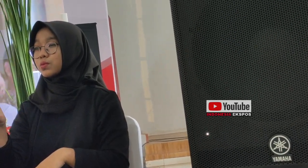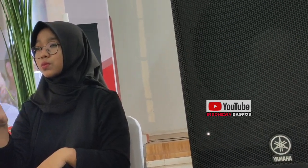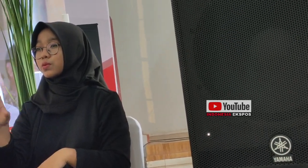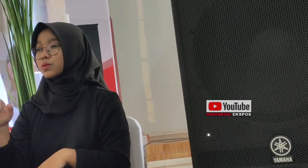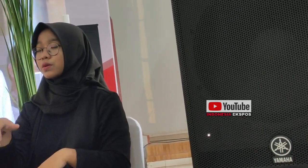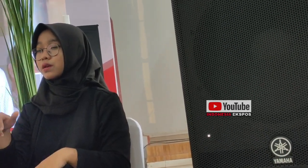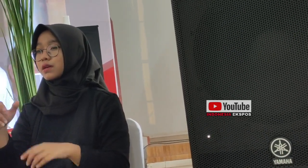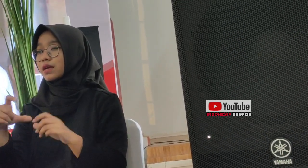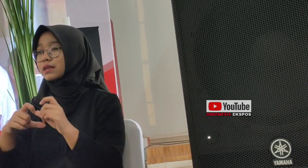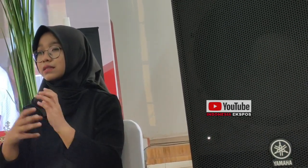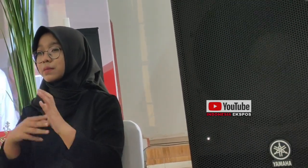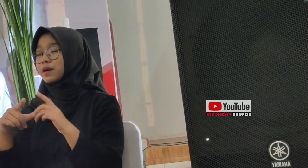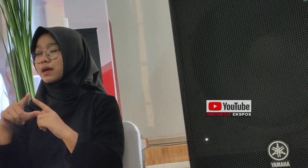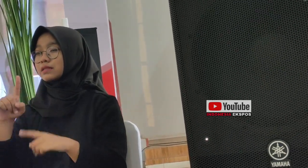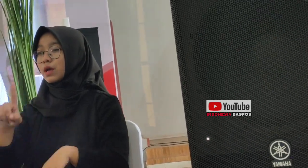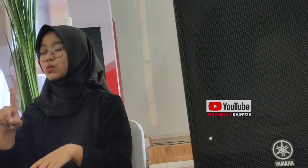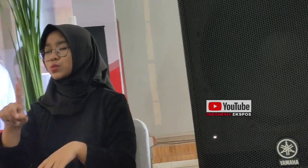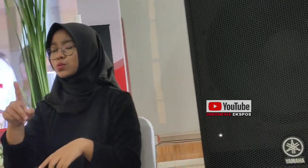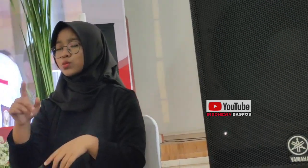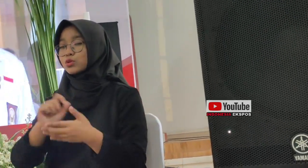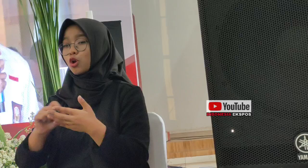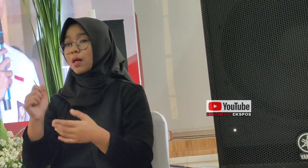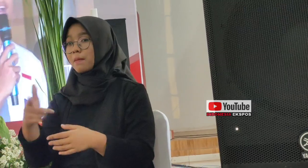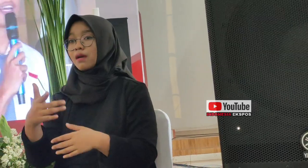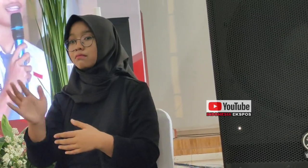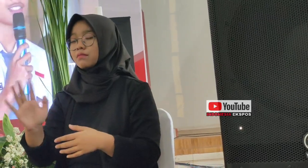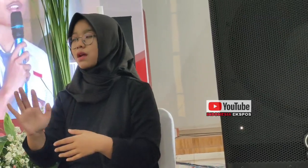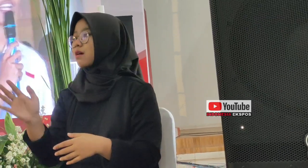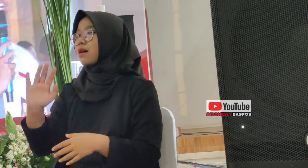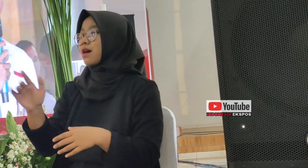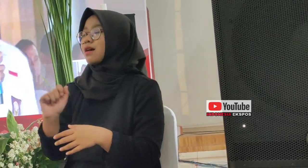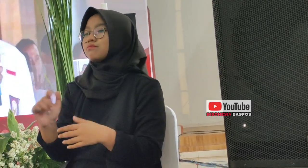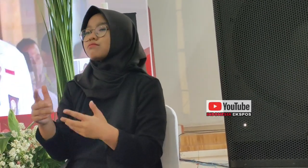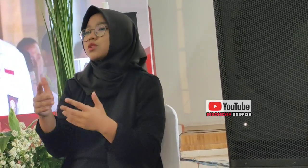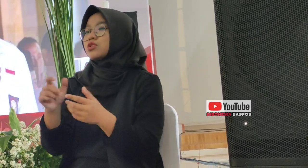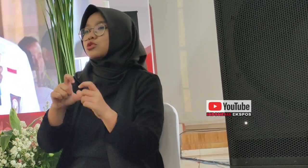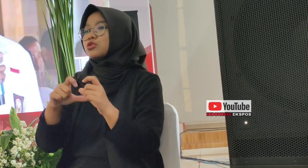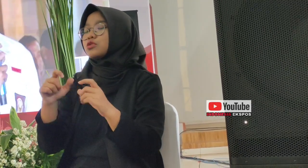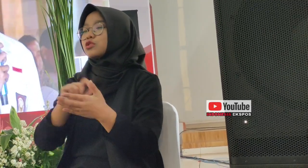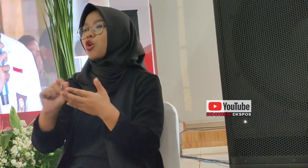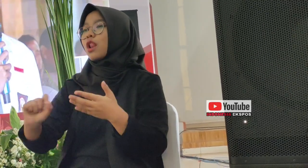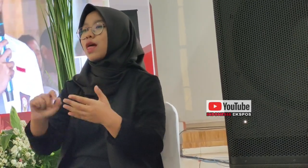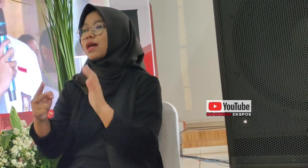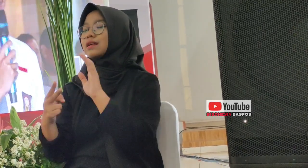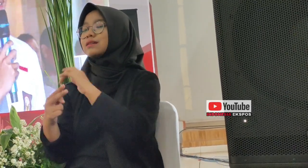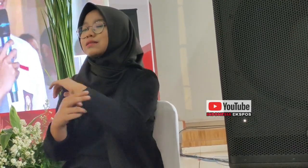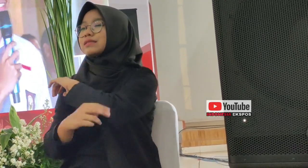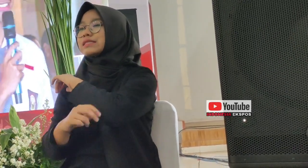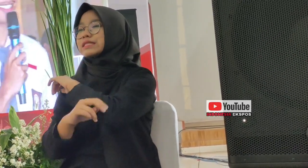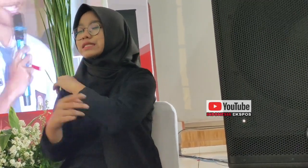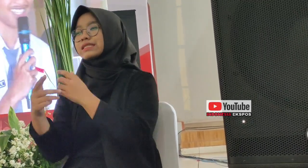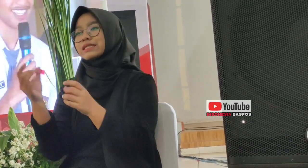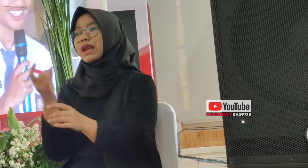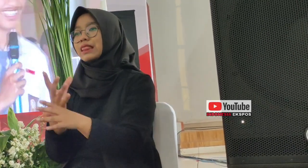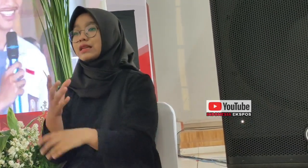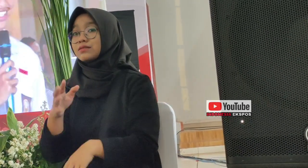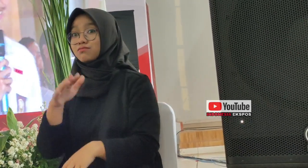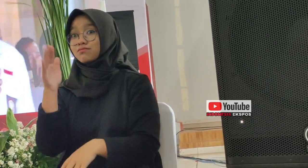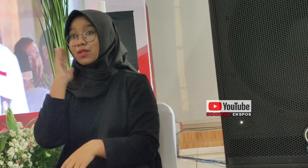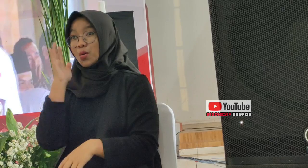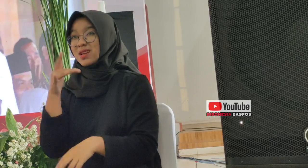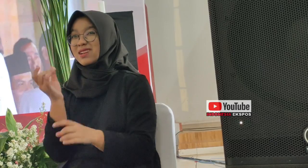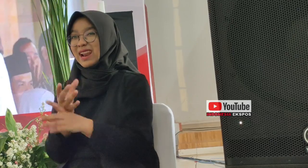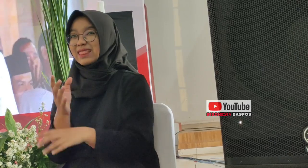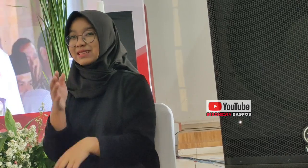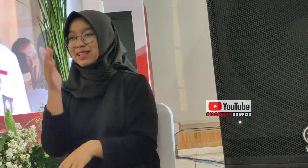SMA 1 Tangin. Sekolahnya bayar enggak? Enggak, Pak. Sekolah negeri, Pak, SMA. Oh, iya. Gratis, Pak. Iya, ngerti toh? Di gratis